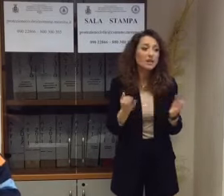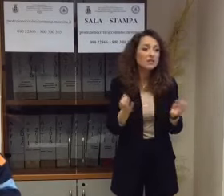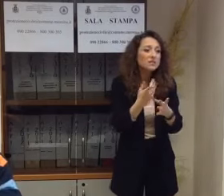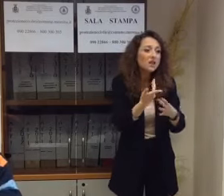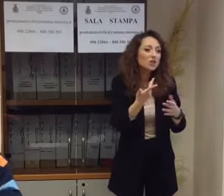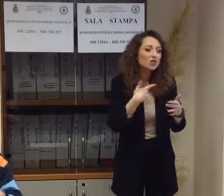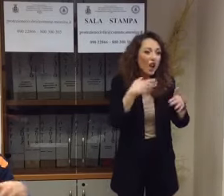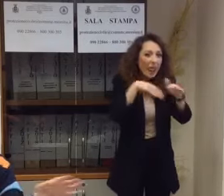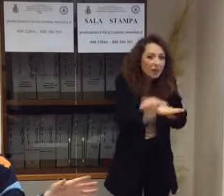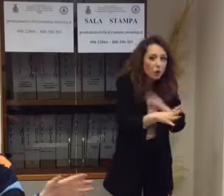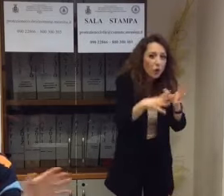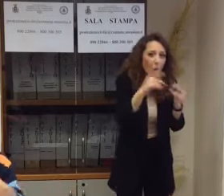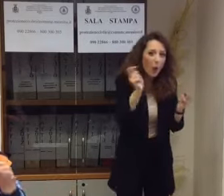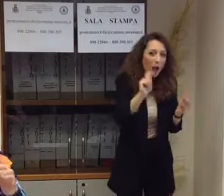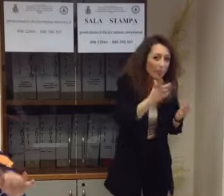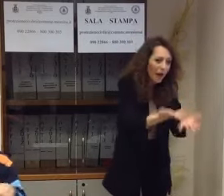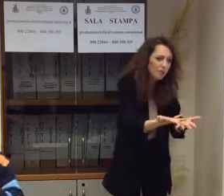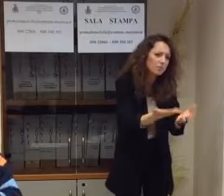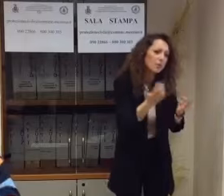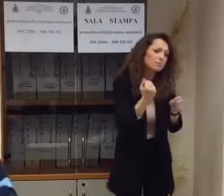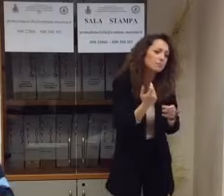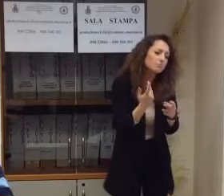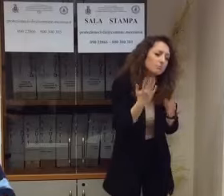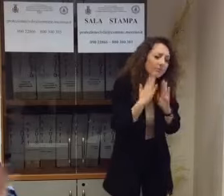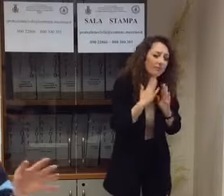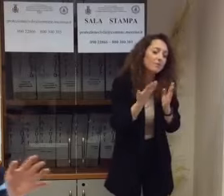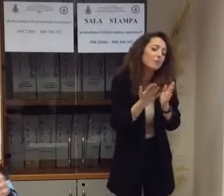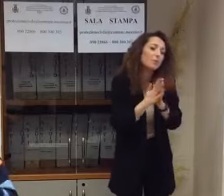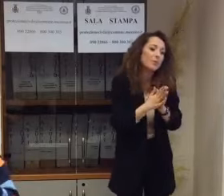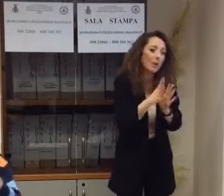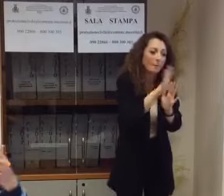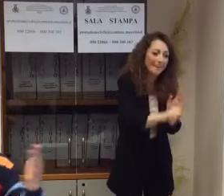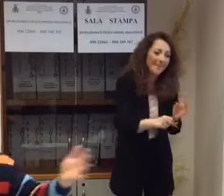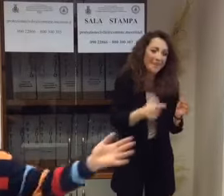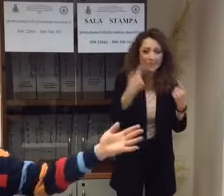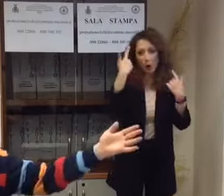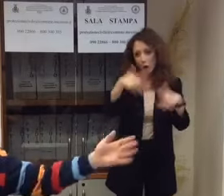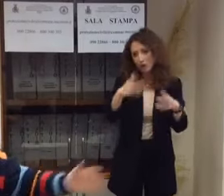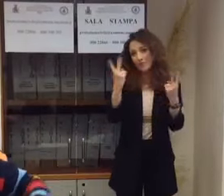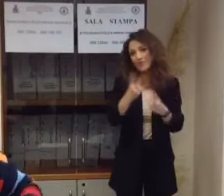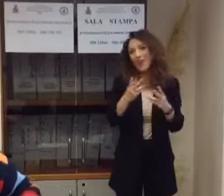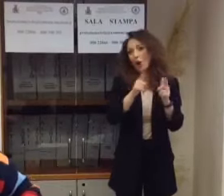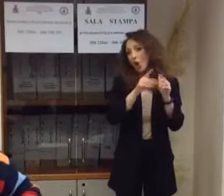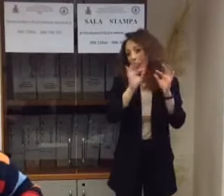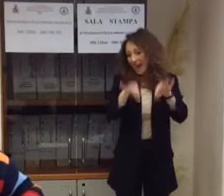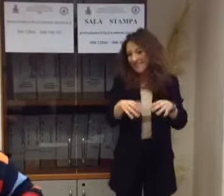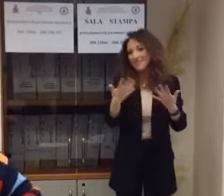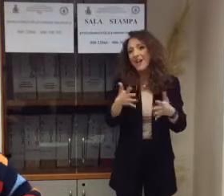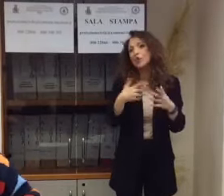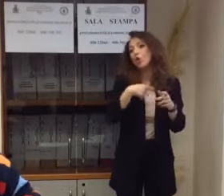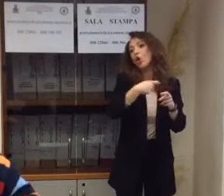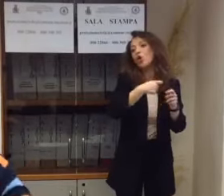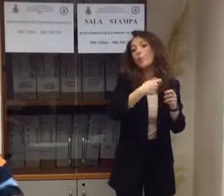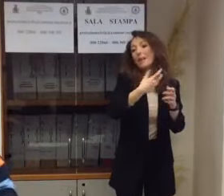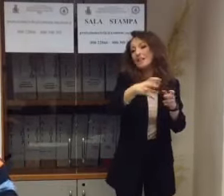così domani, lo so che tutto quello che è arrivato l'abbiamo distribuito e stiamo cercando di distribuirlo